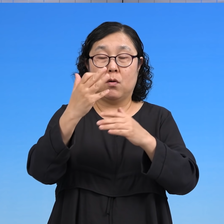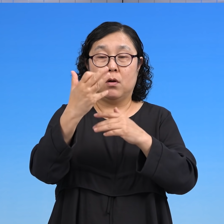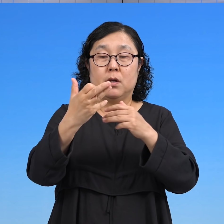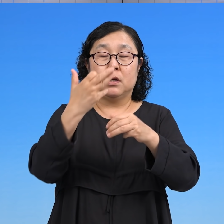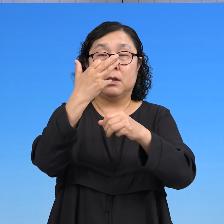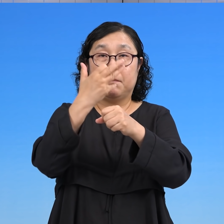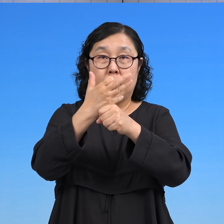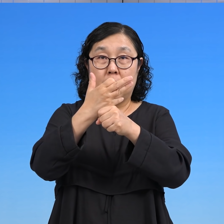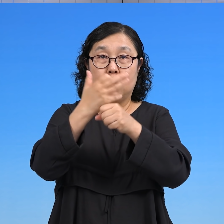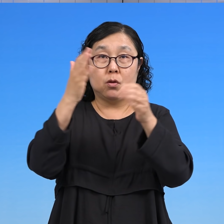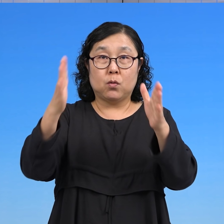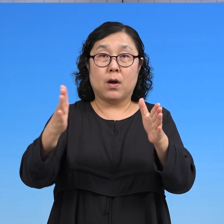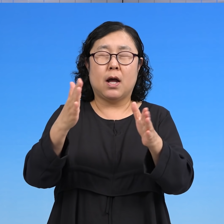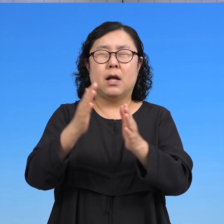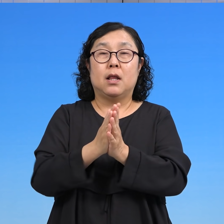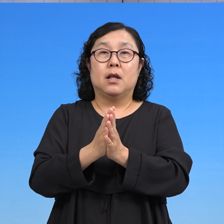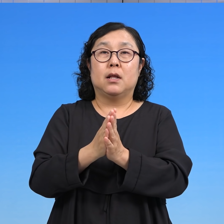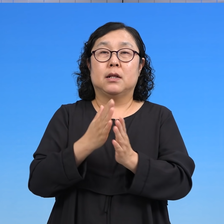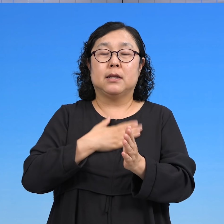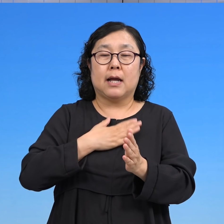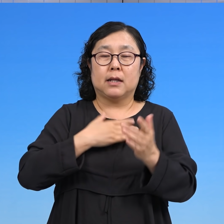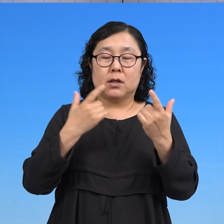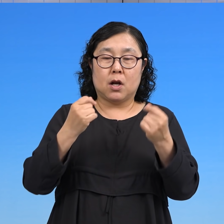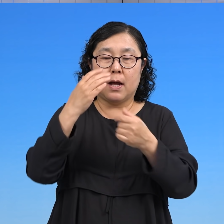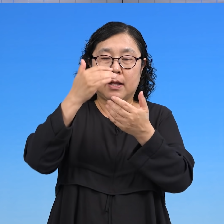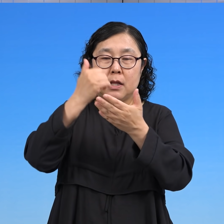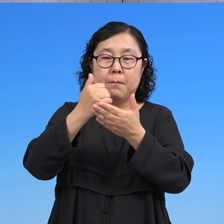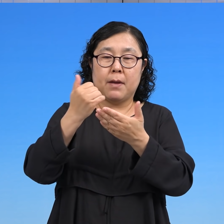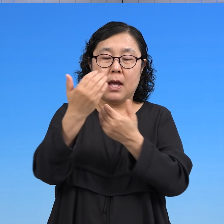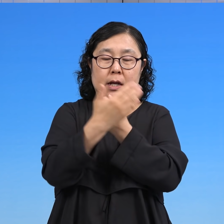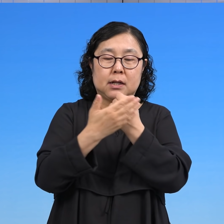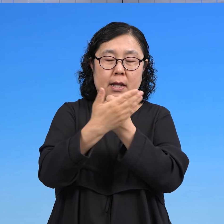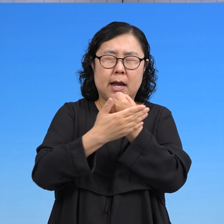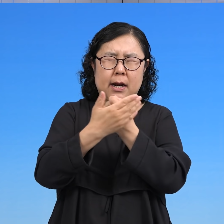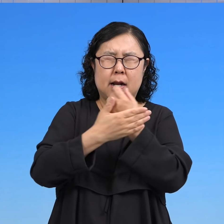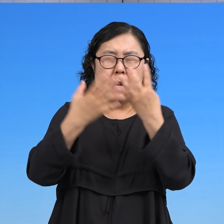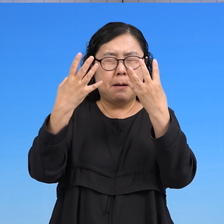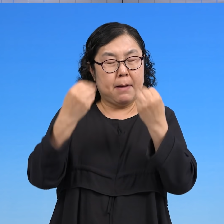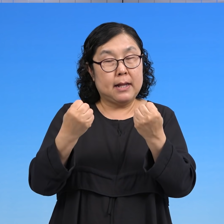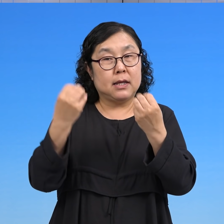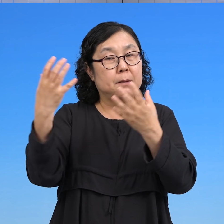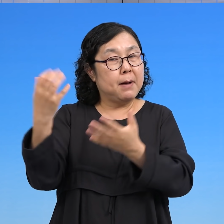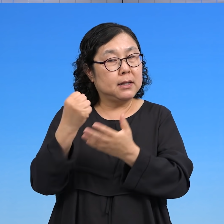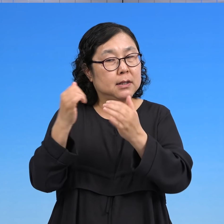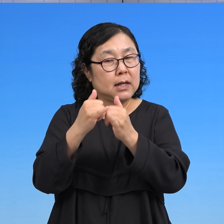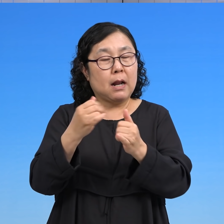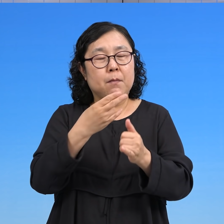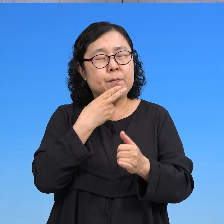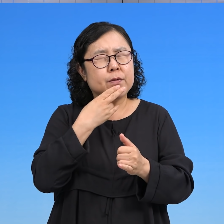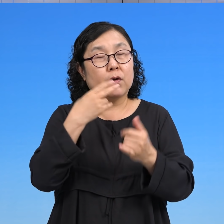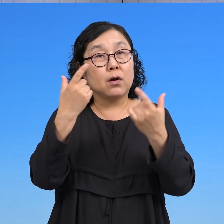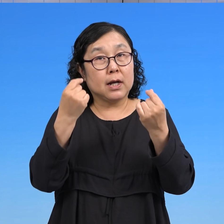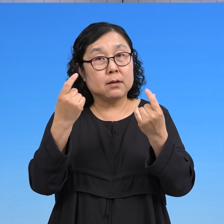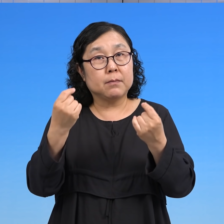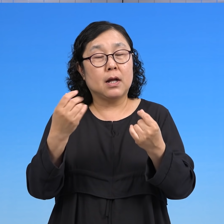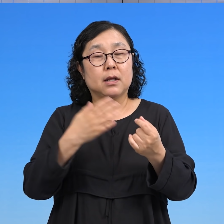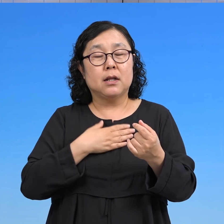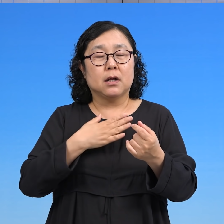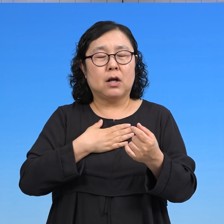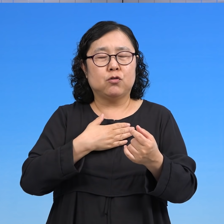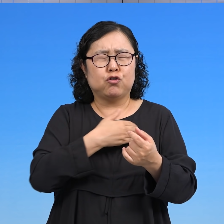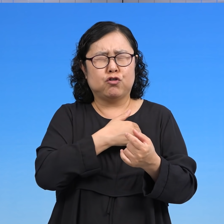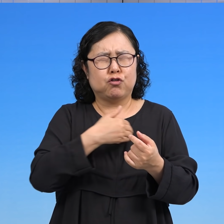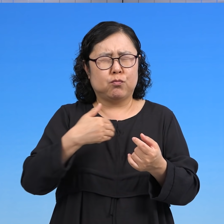동안에 뭐 저만큼 하나님의 은혜를 많이 받아 순탄하게 목회한 개척 목사 아마 없을 거예요. 늘 저는